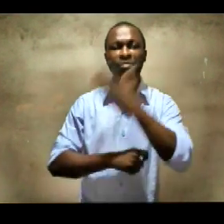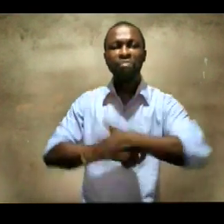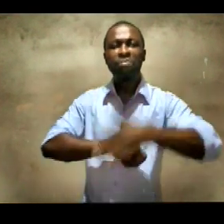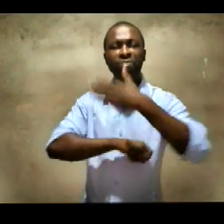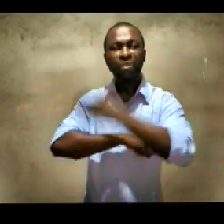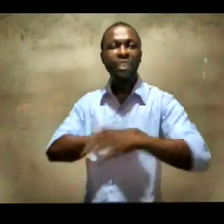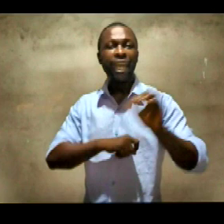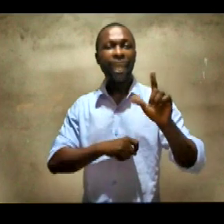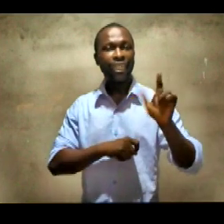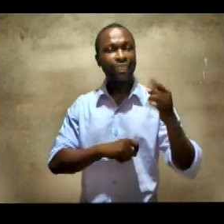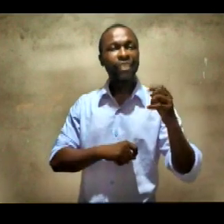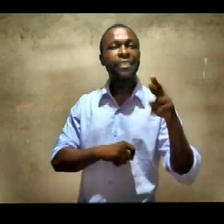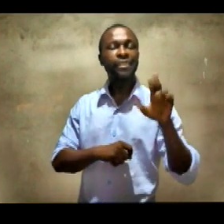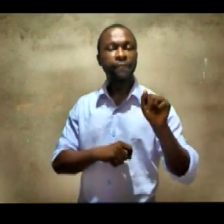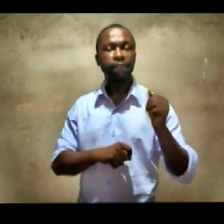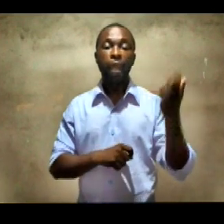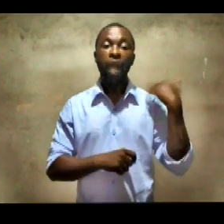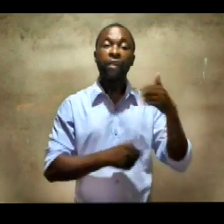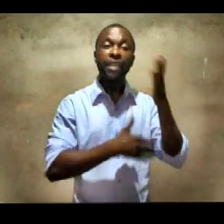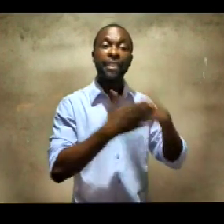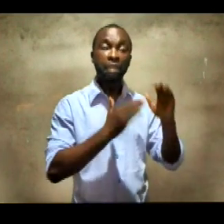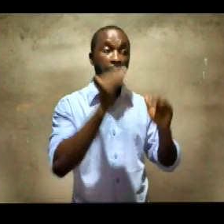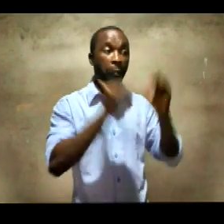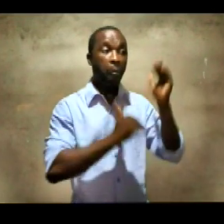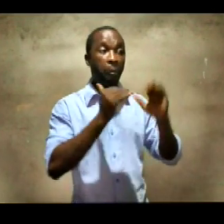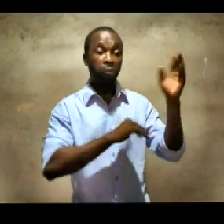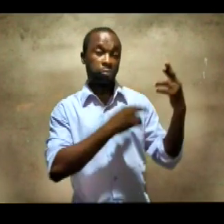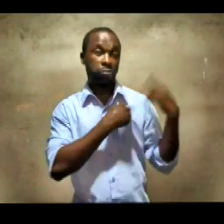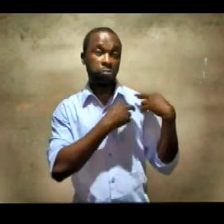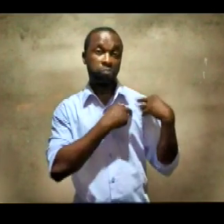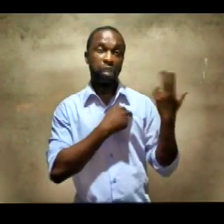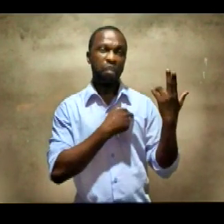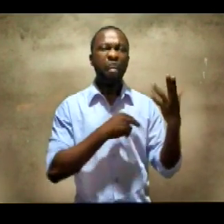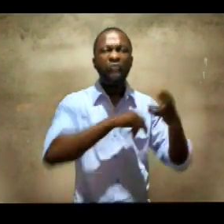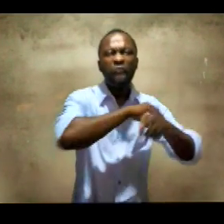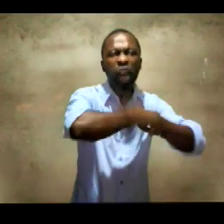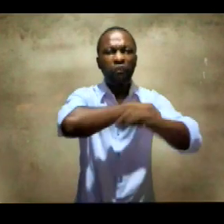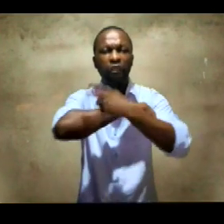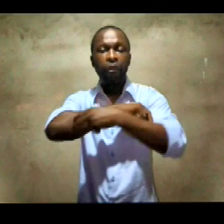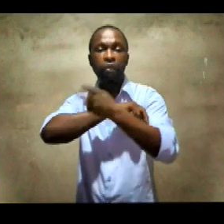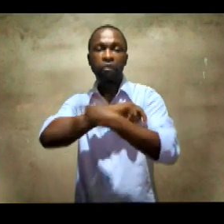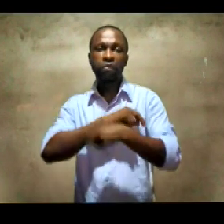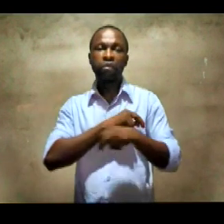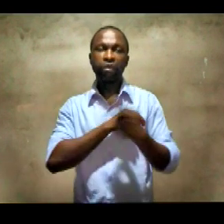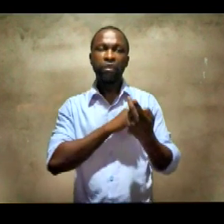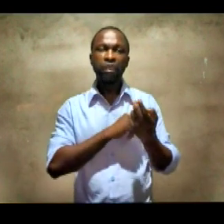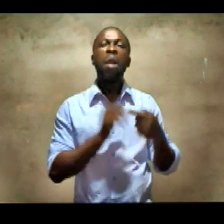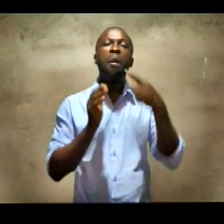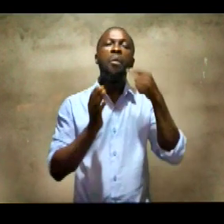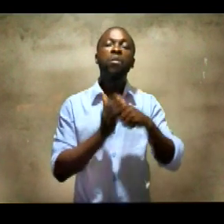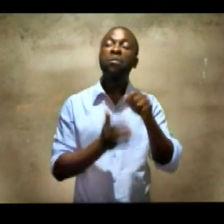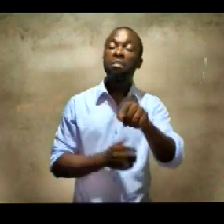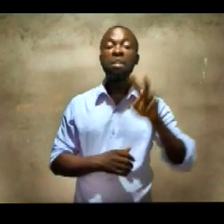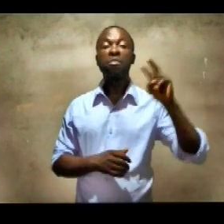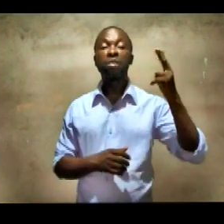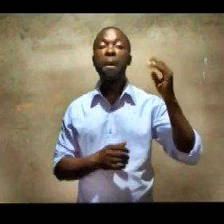Le premier procès pour corruption d'anciens hauts responsables algériens. Le procès pour corruption d'ex-dirigeants, notamment de 2 anciens premiers